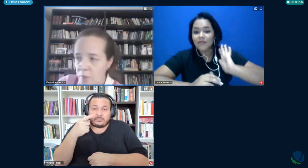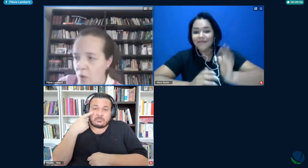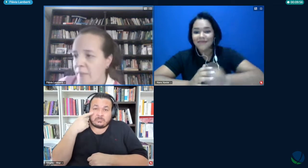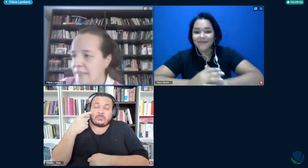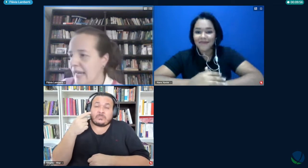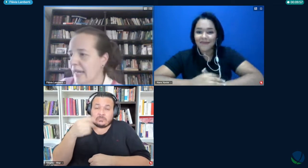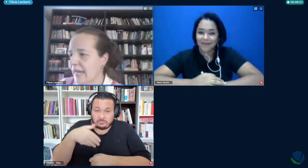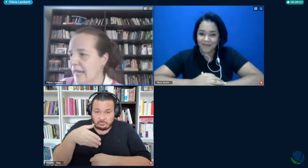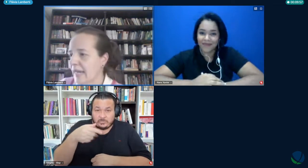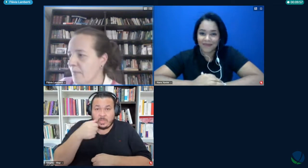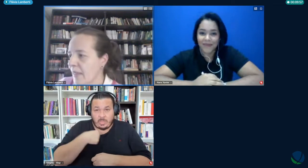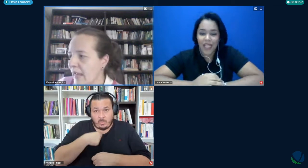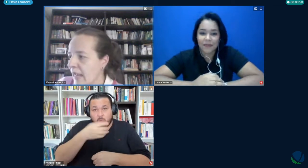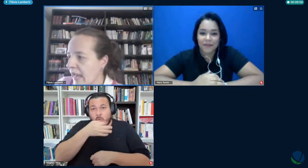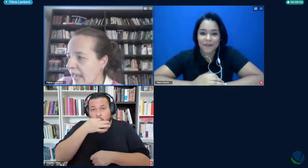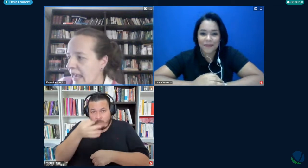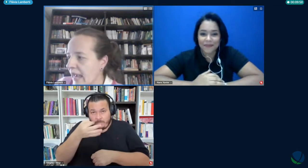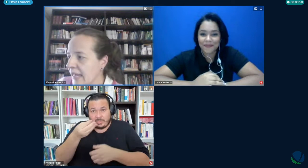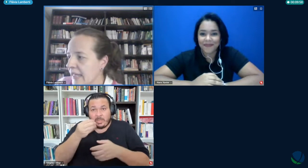quando você vir o meu comentário.